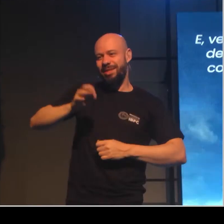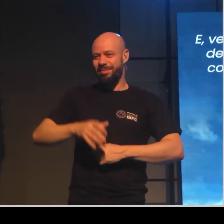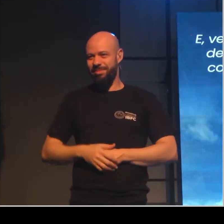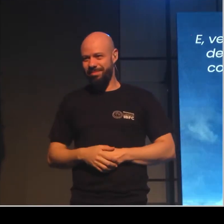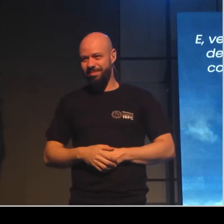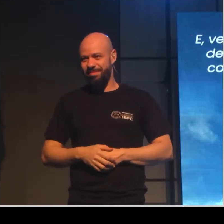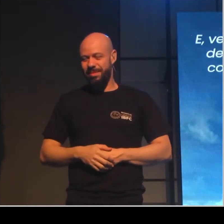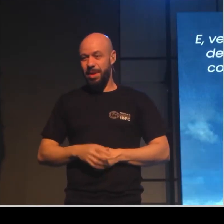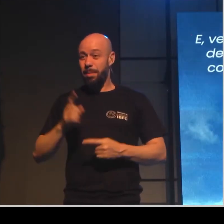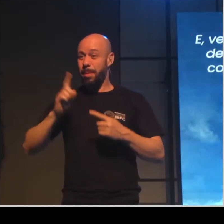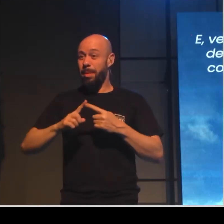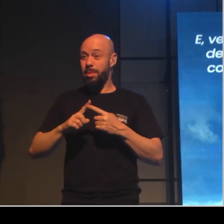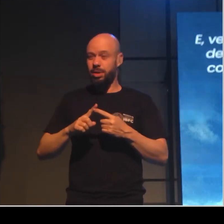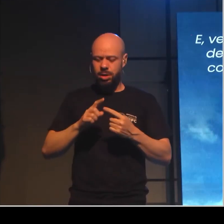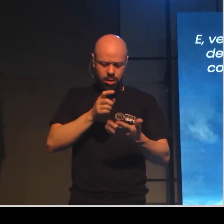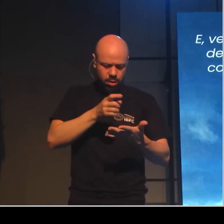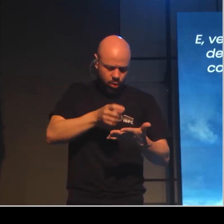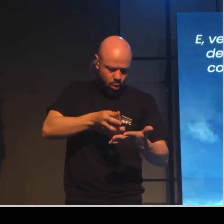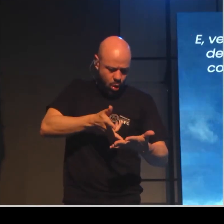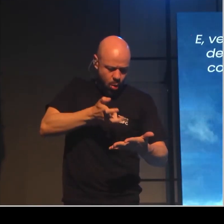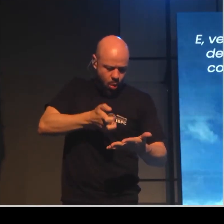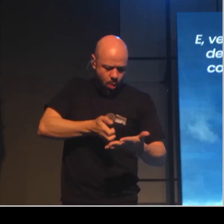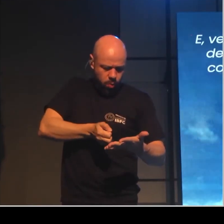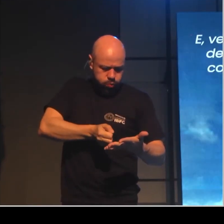fizer. Gente,